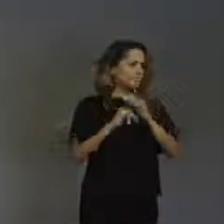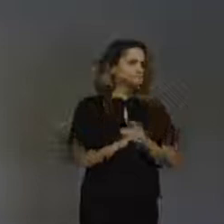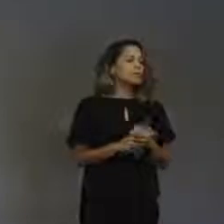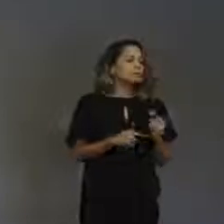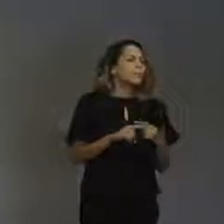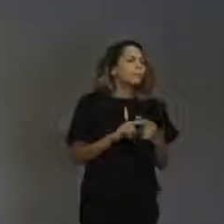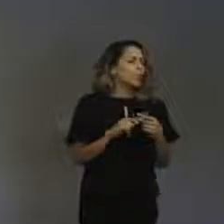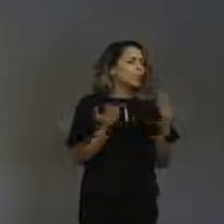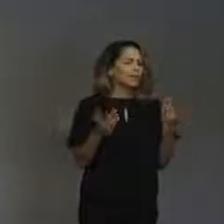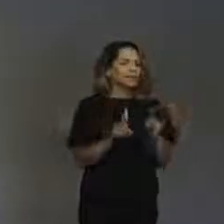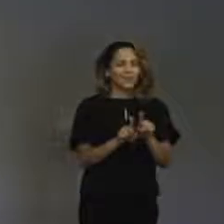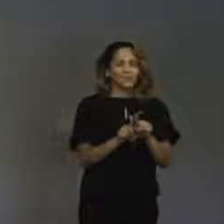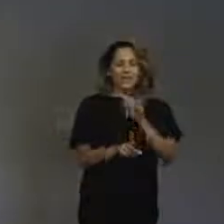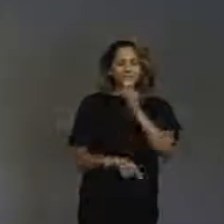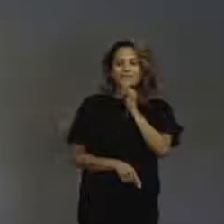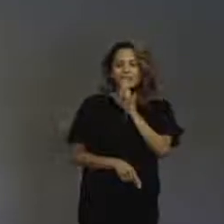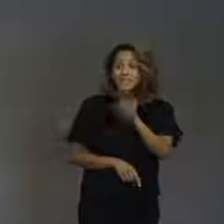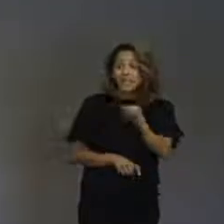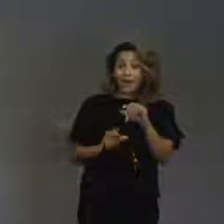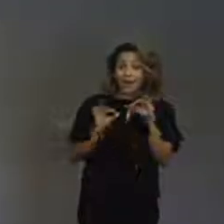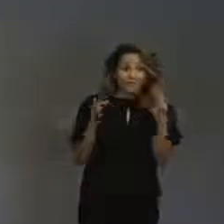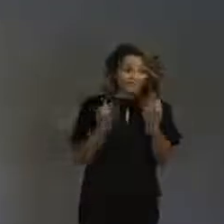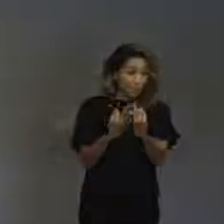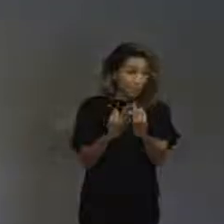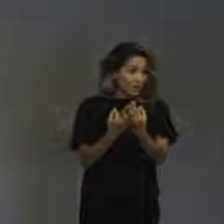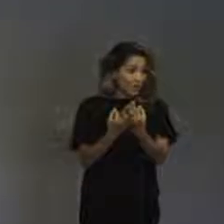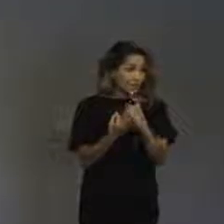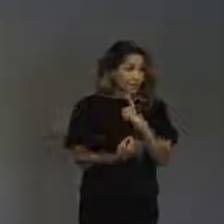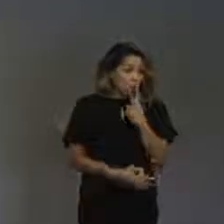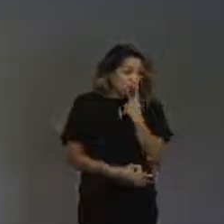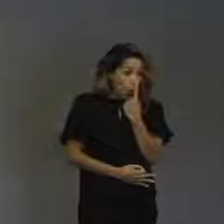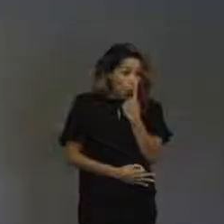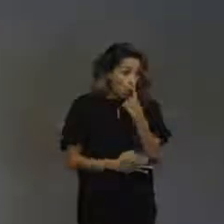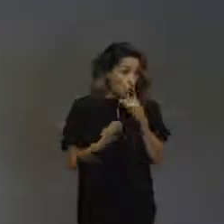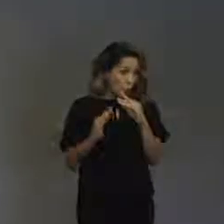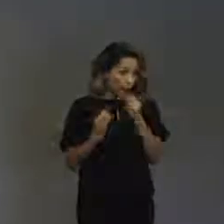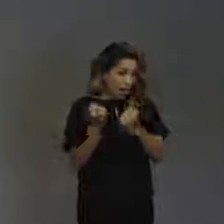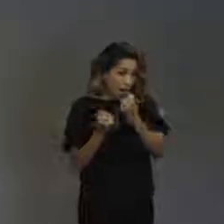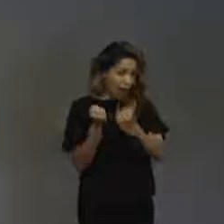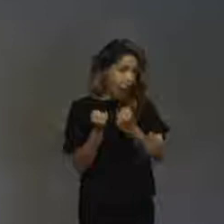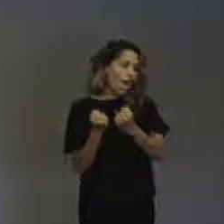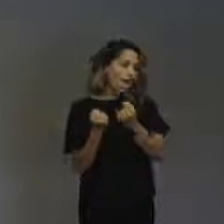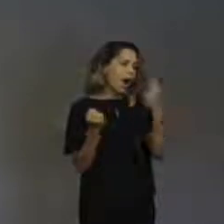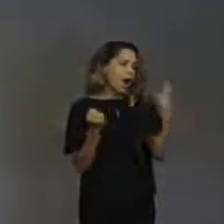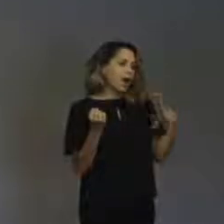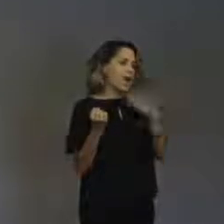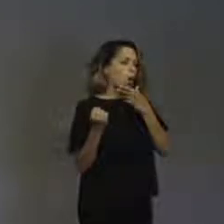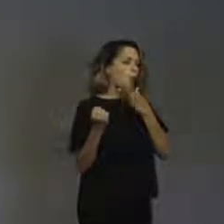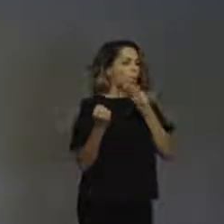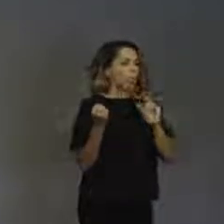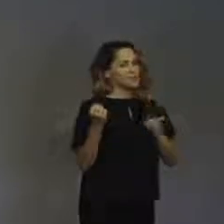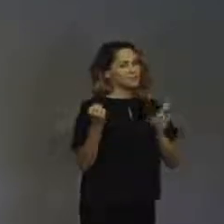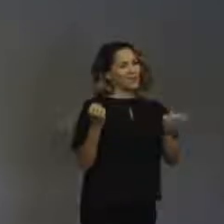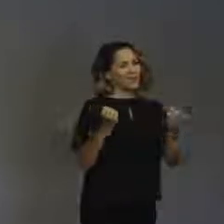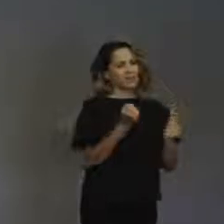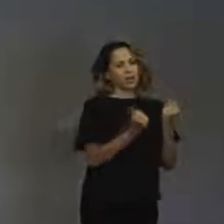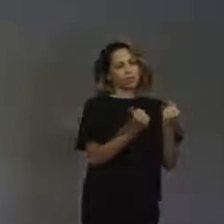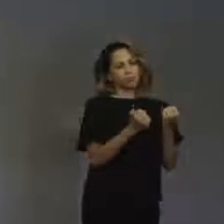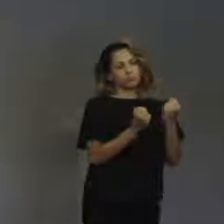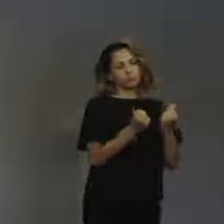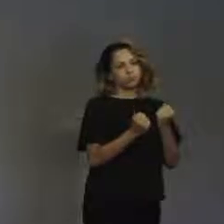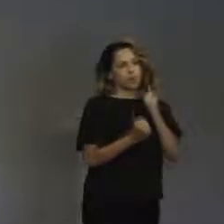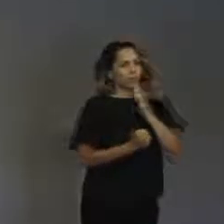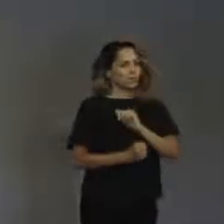os carros, quando uma família tem um carro, em geral esse carro fica com o homem, não com a mulher, né? Apesar dos deslocamentos das mulheres serem